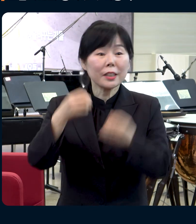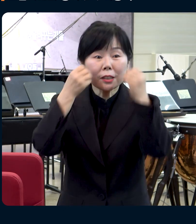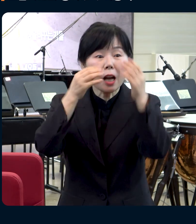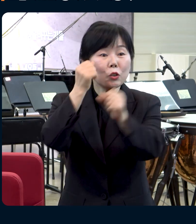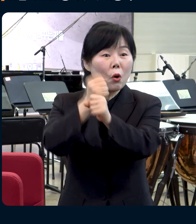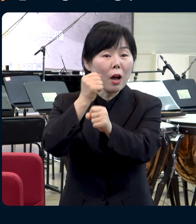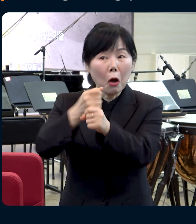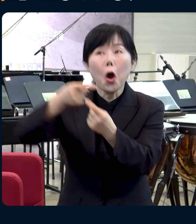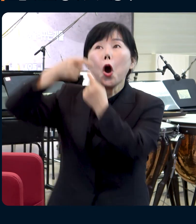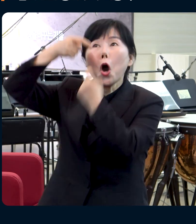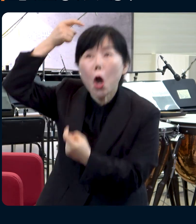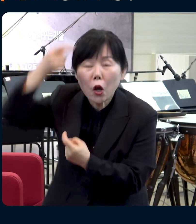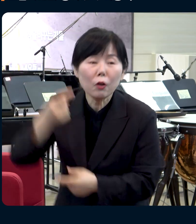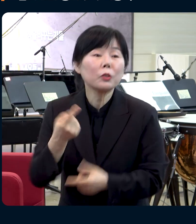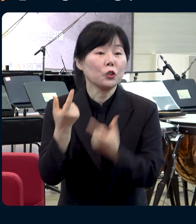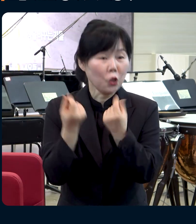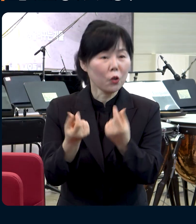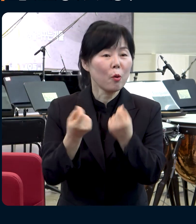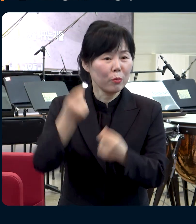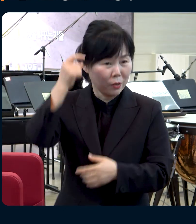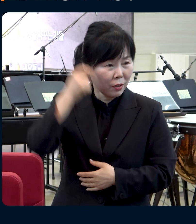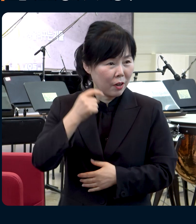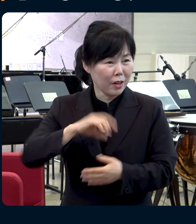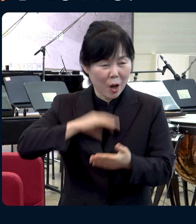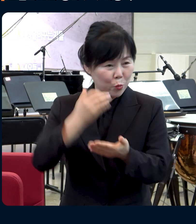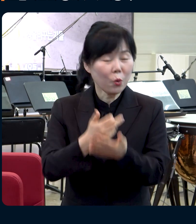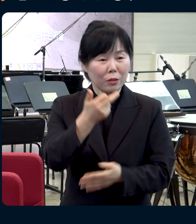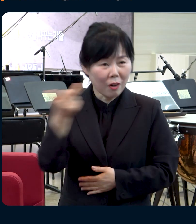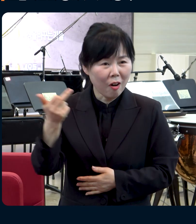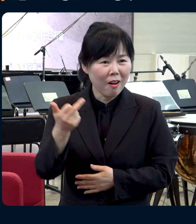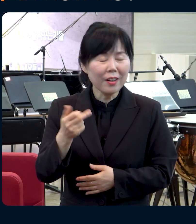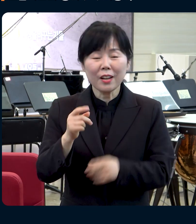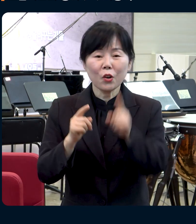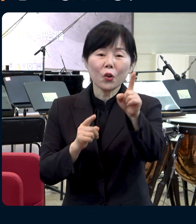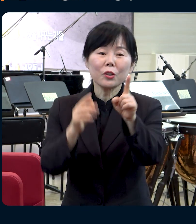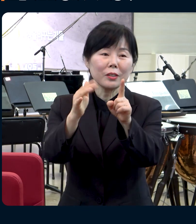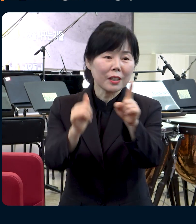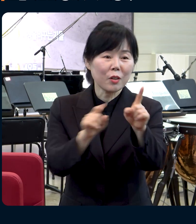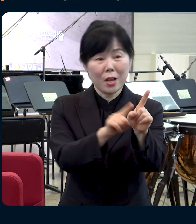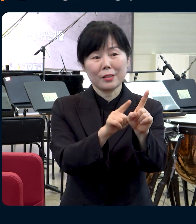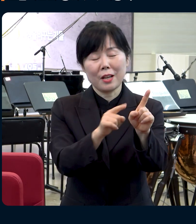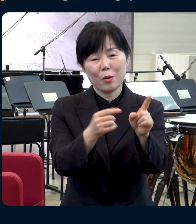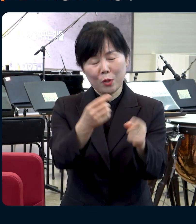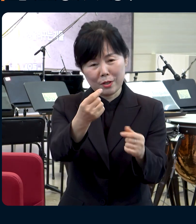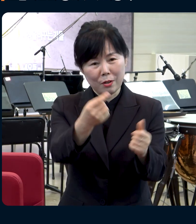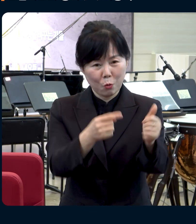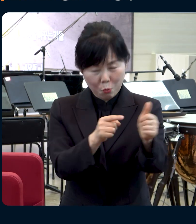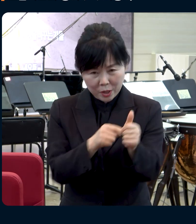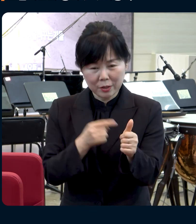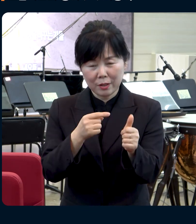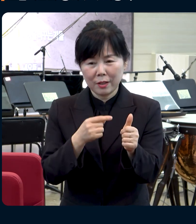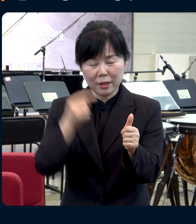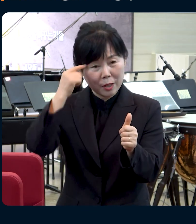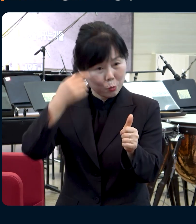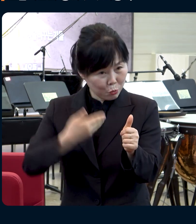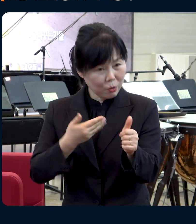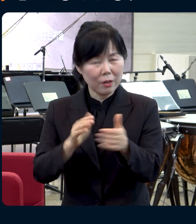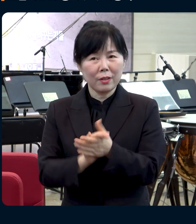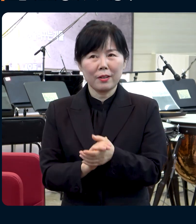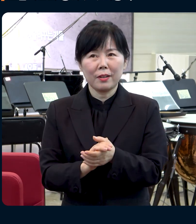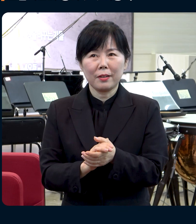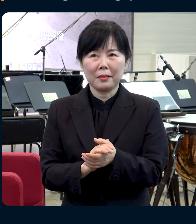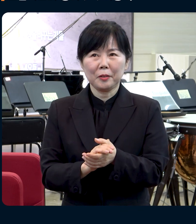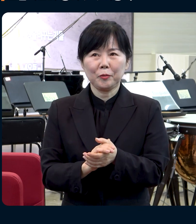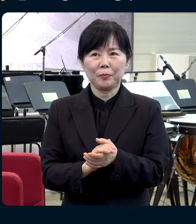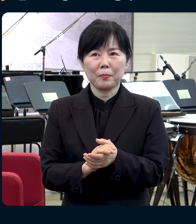씨가 이 앞에 자리에 딱 앉아 있는데 어떤 한 젊은 분이 찾아와서 이렇게 묻는 것입니다. 하이든 씨, 저는 하이든